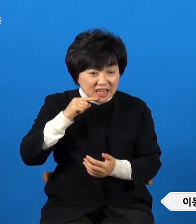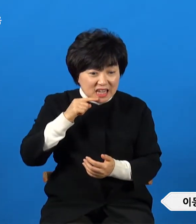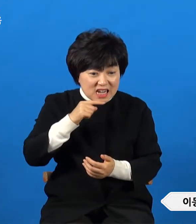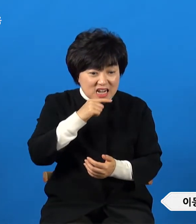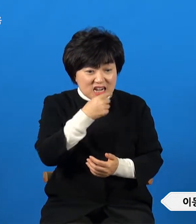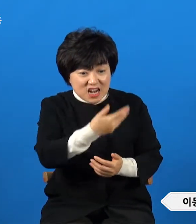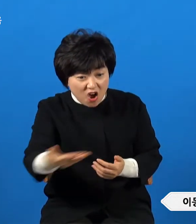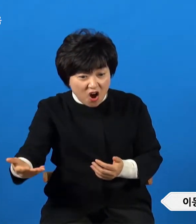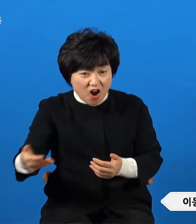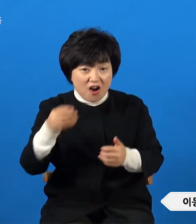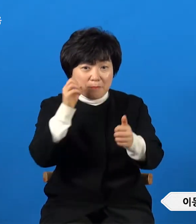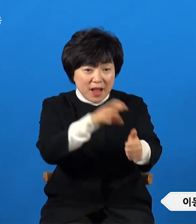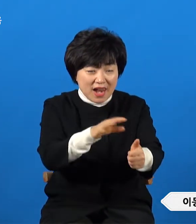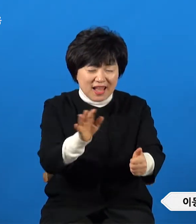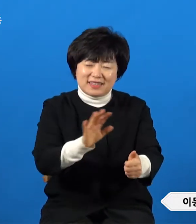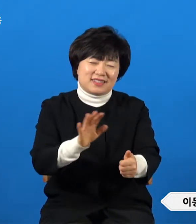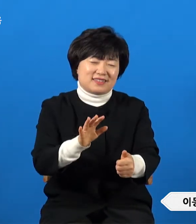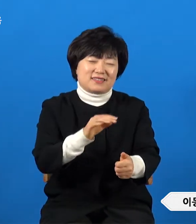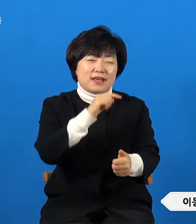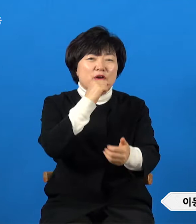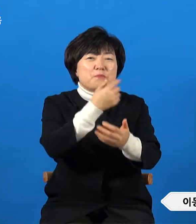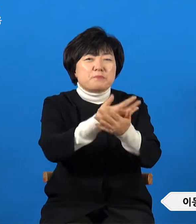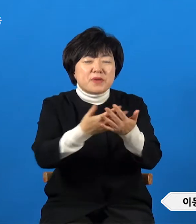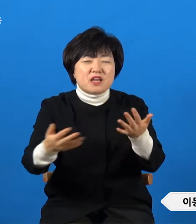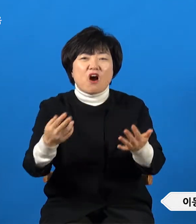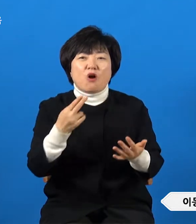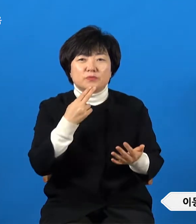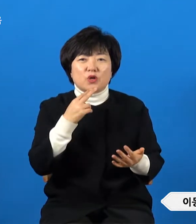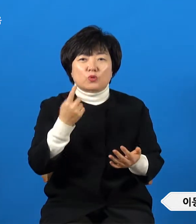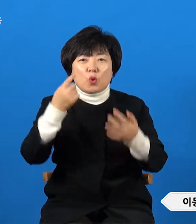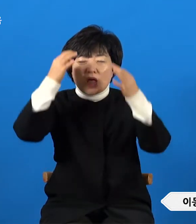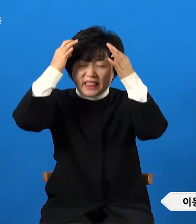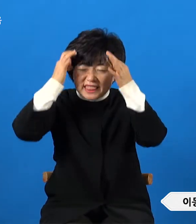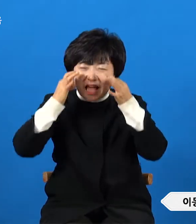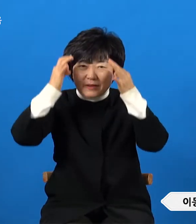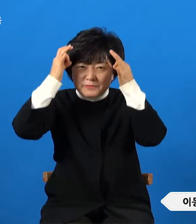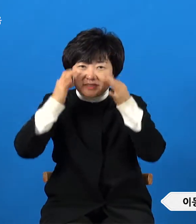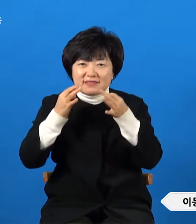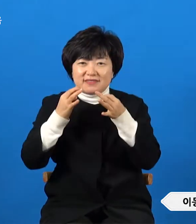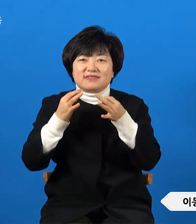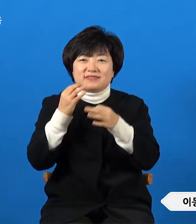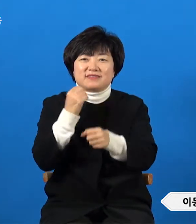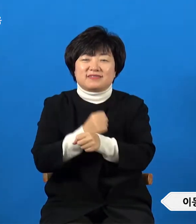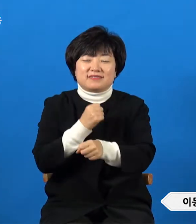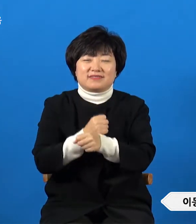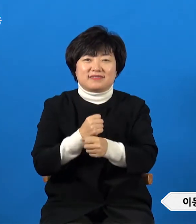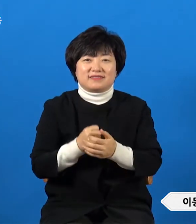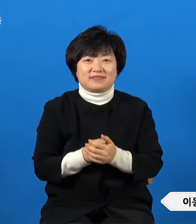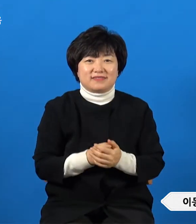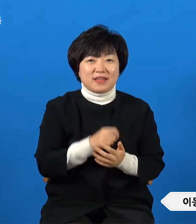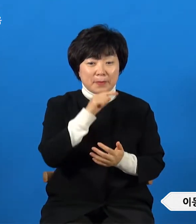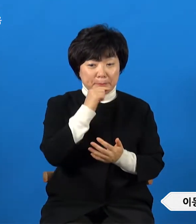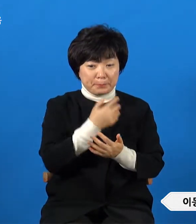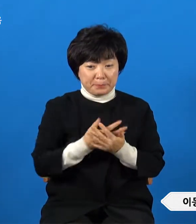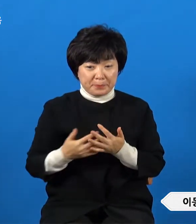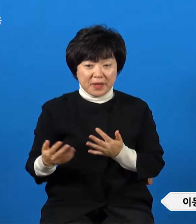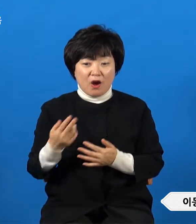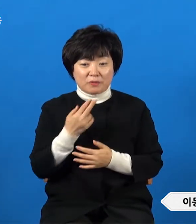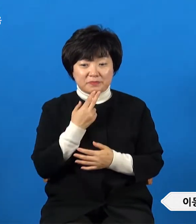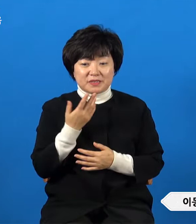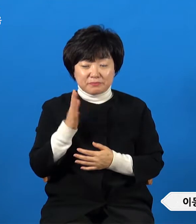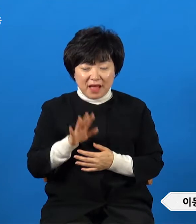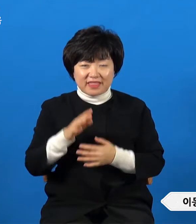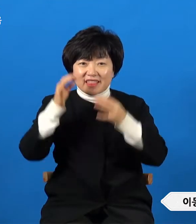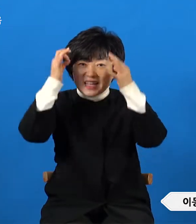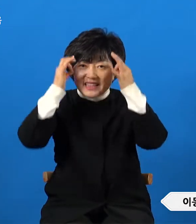피 흘리진 않아도 땀은 좀 흘립시다. 시작. 피 흘리지는 않아도 땀은